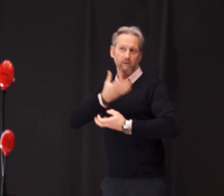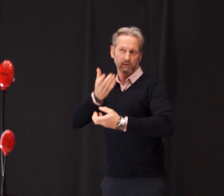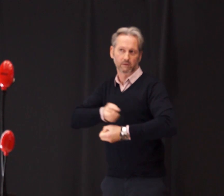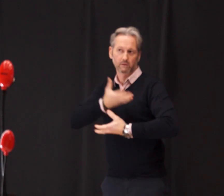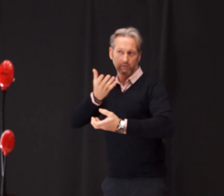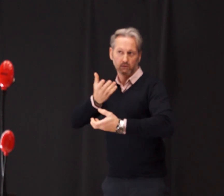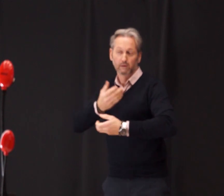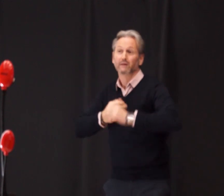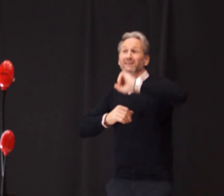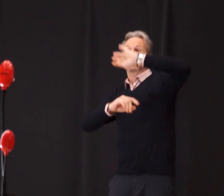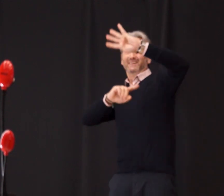produire.